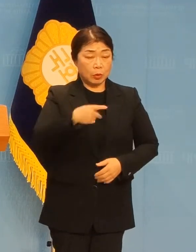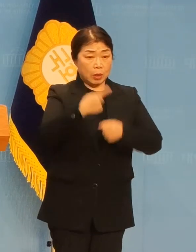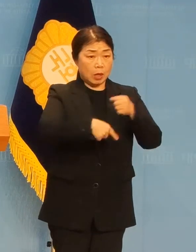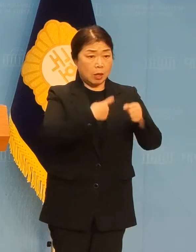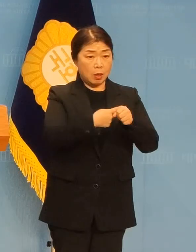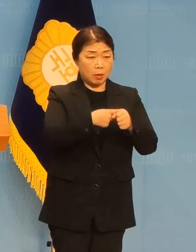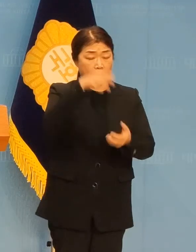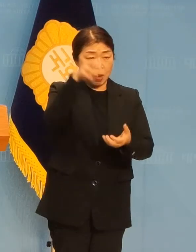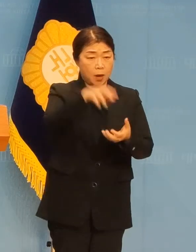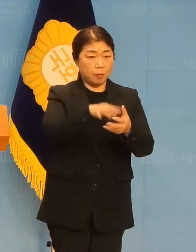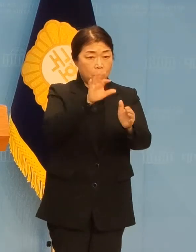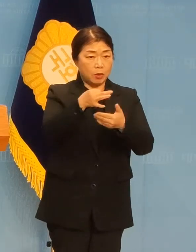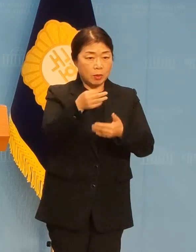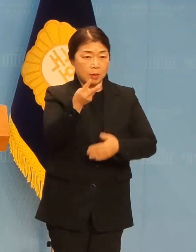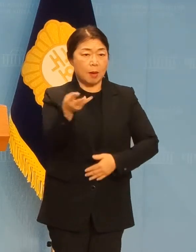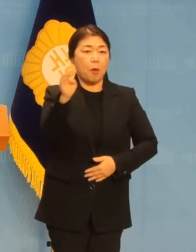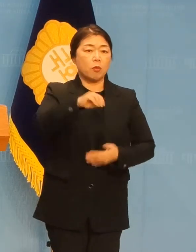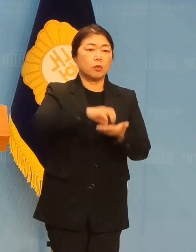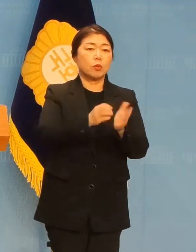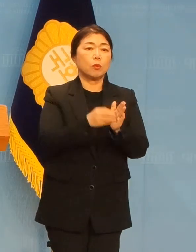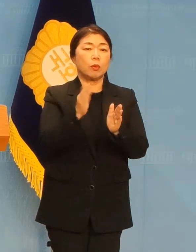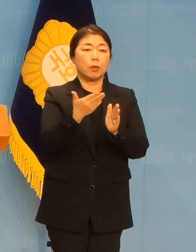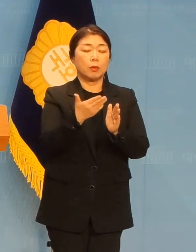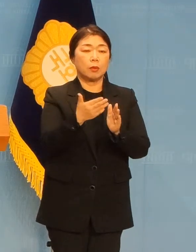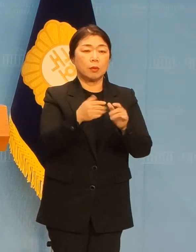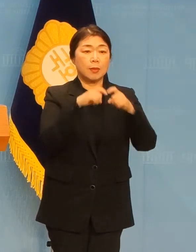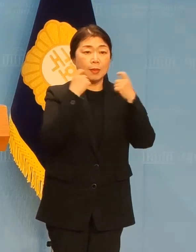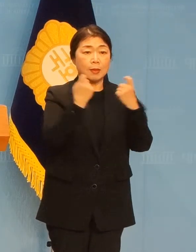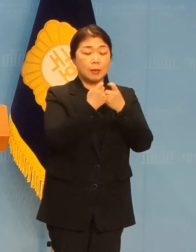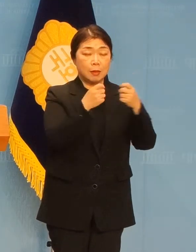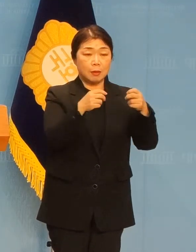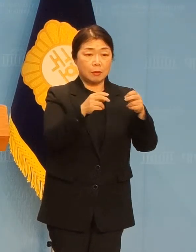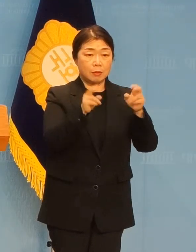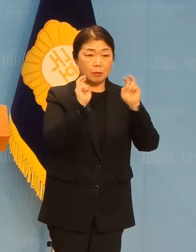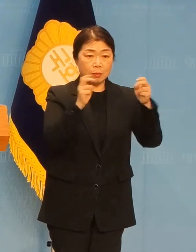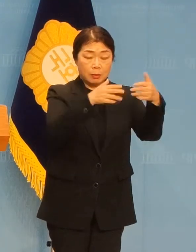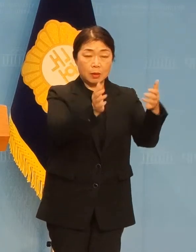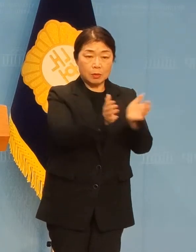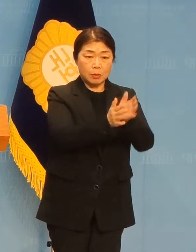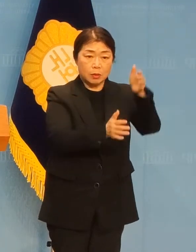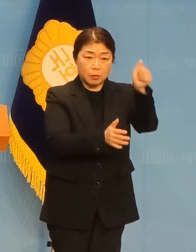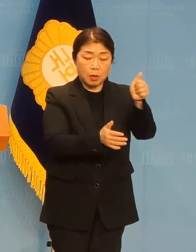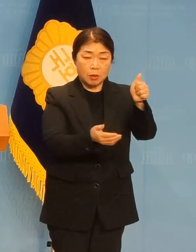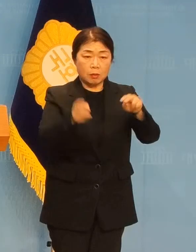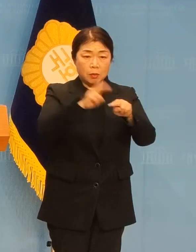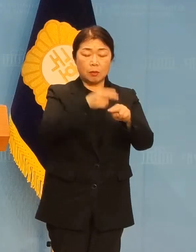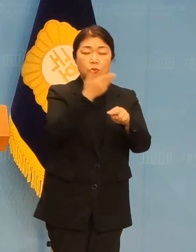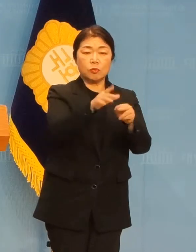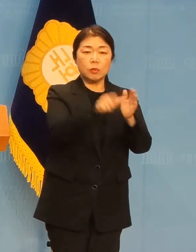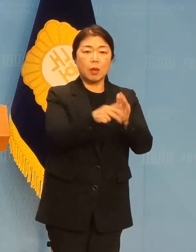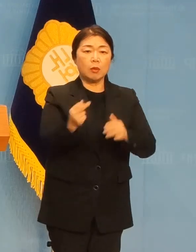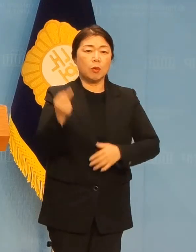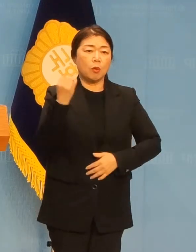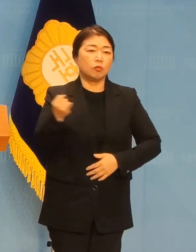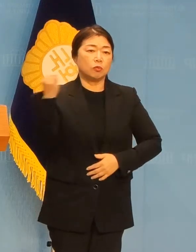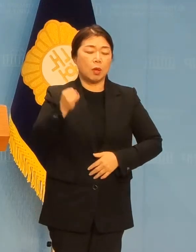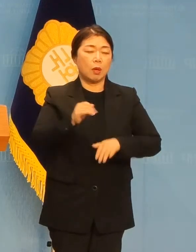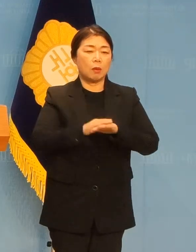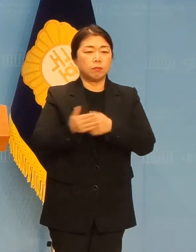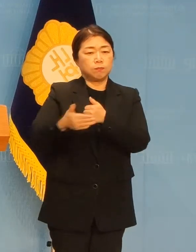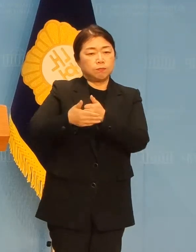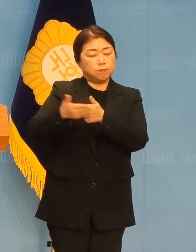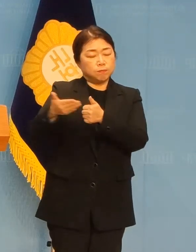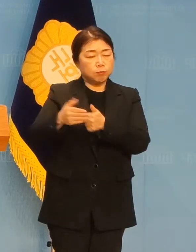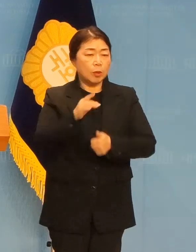민간 협회장 인사에 정권 실세들이 형, 누나하며 개입한 사건입니다.